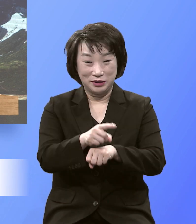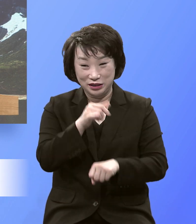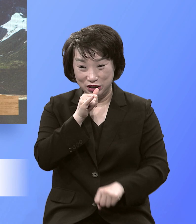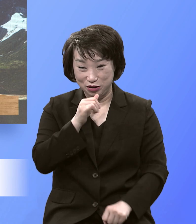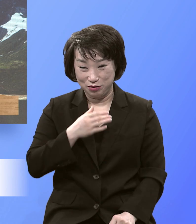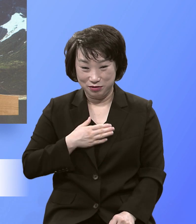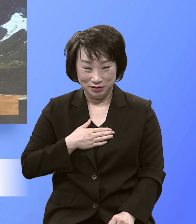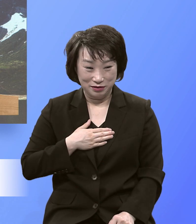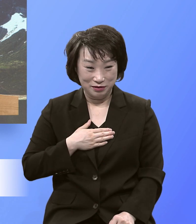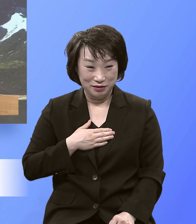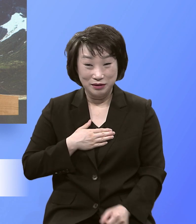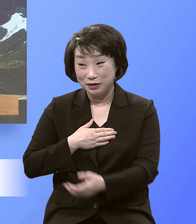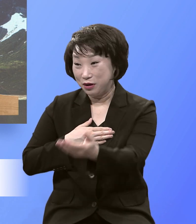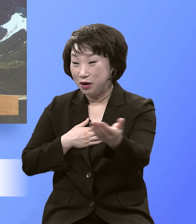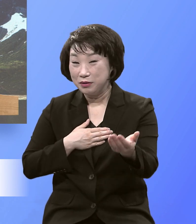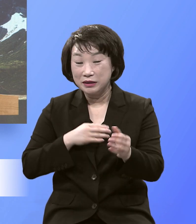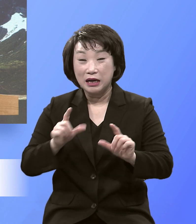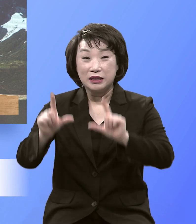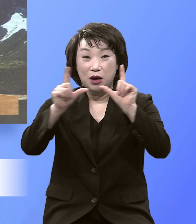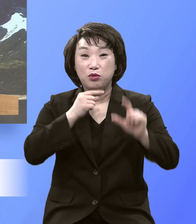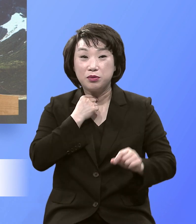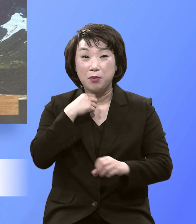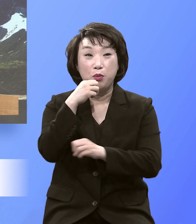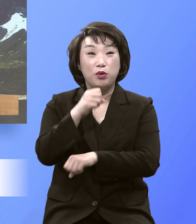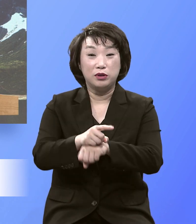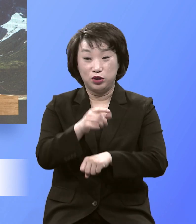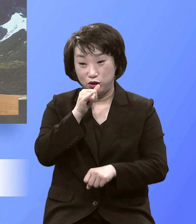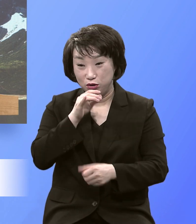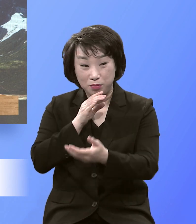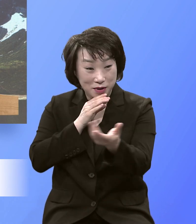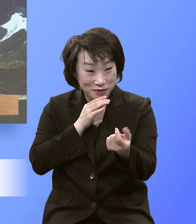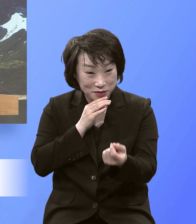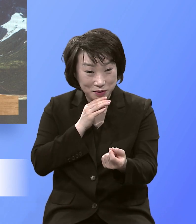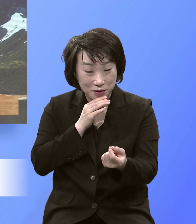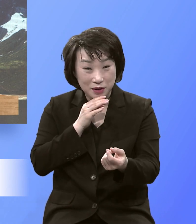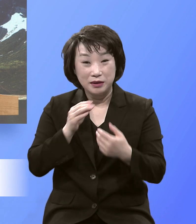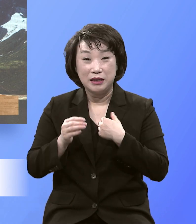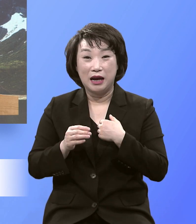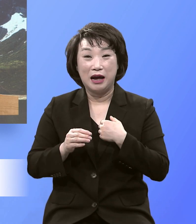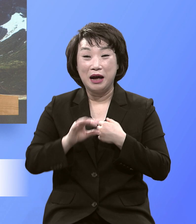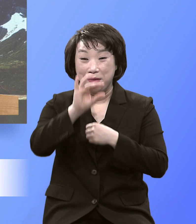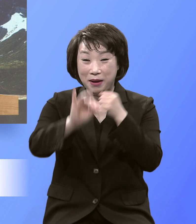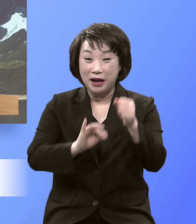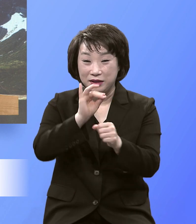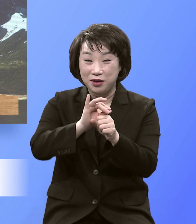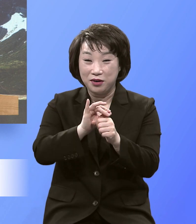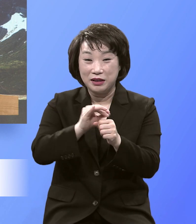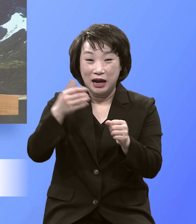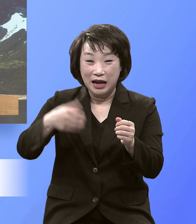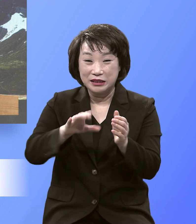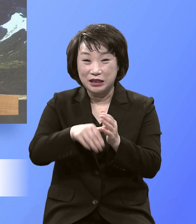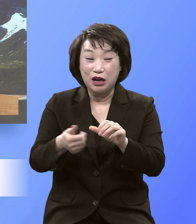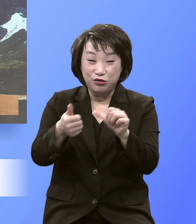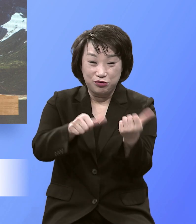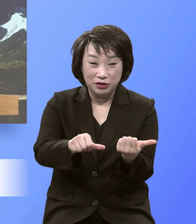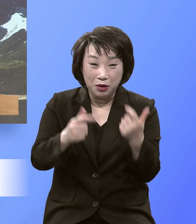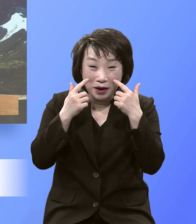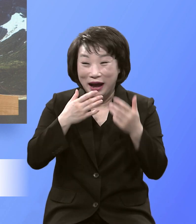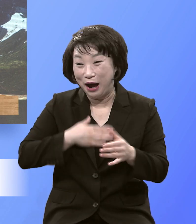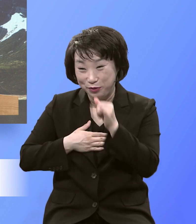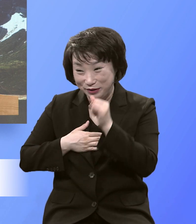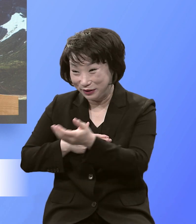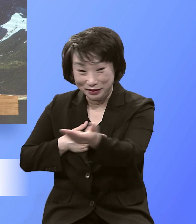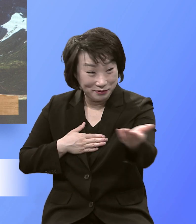있어요. 여러분들이 살고자 하는 본능이 있어서 내가 100년 안에 죽는다는 것을 빤히